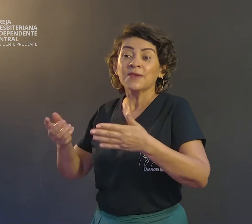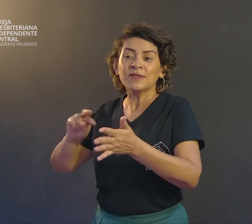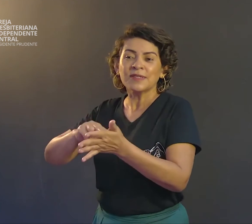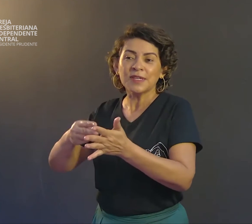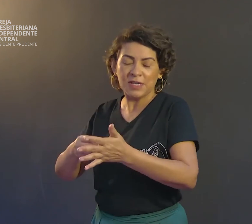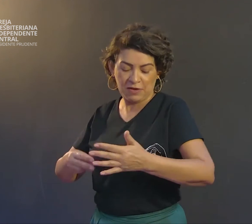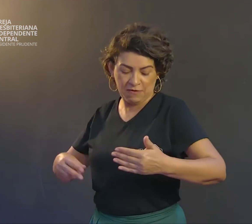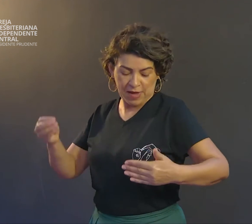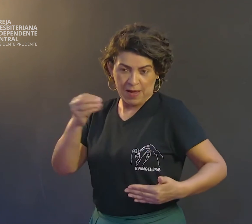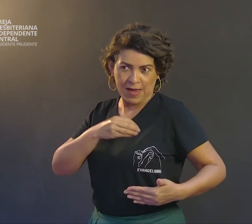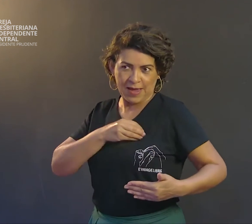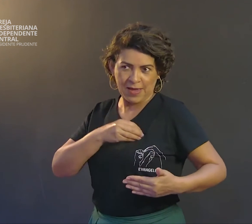certo poder sobre nós.